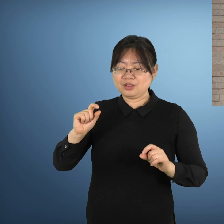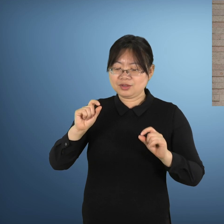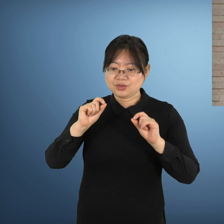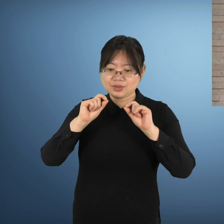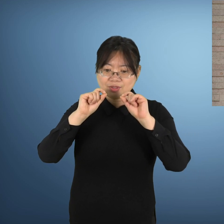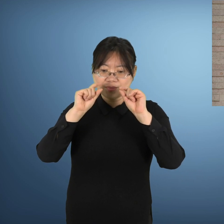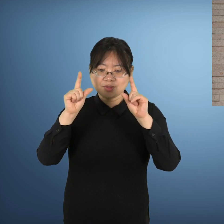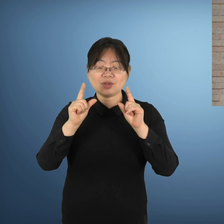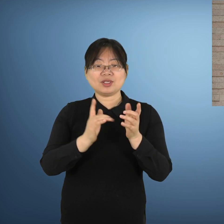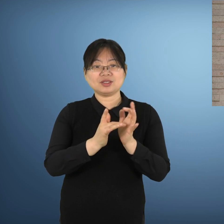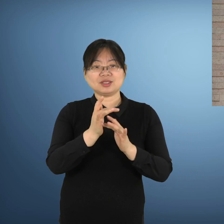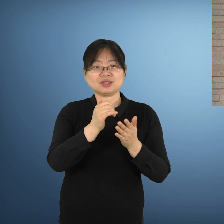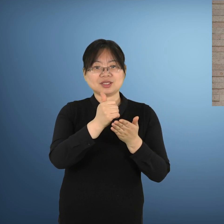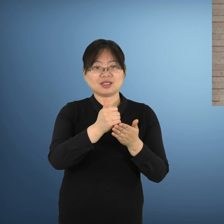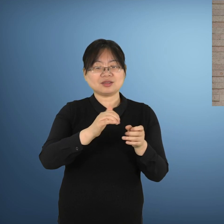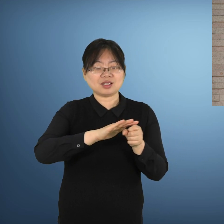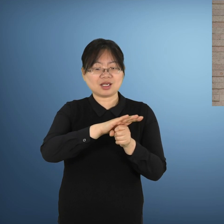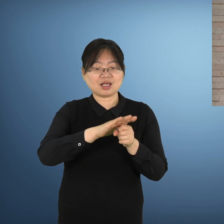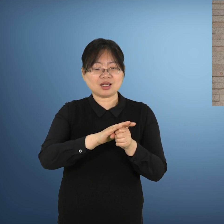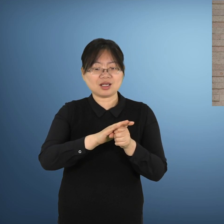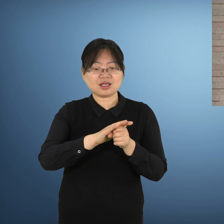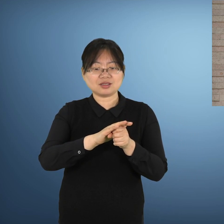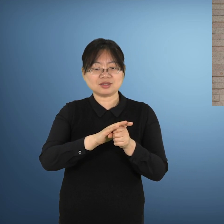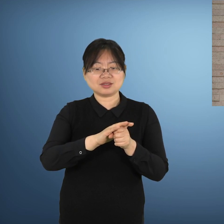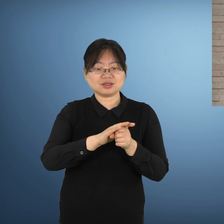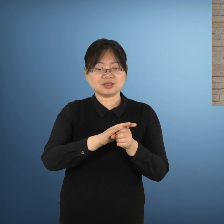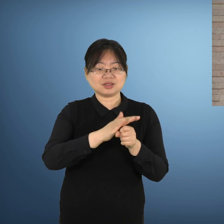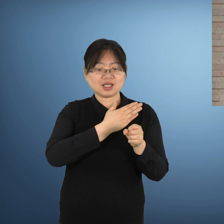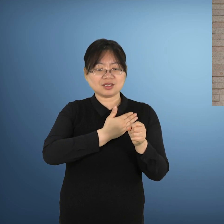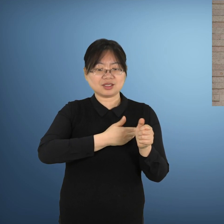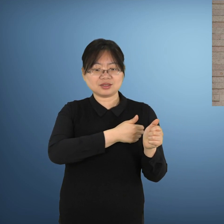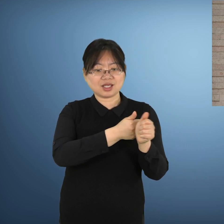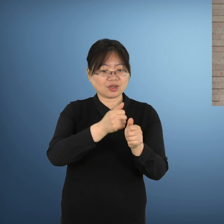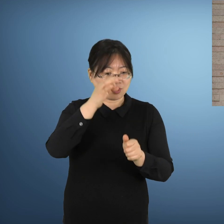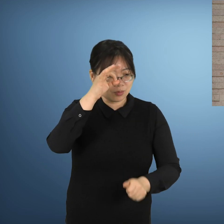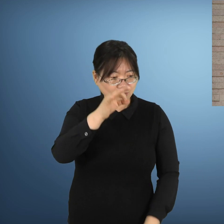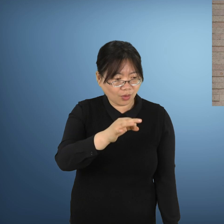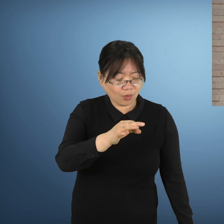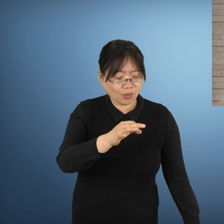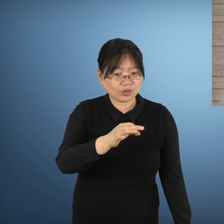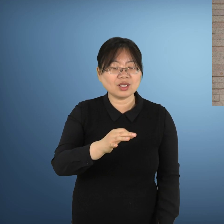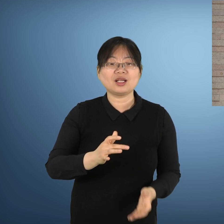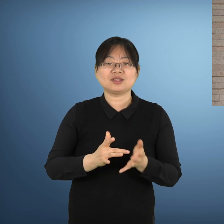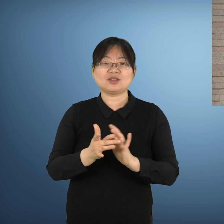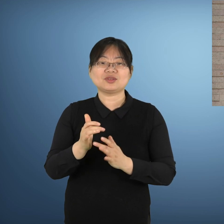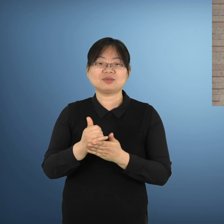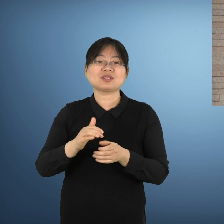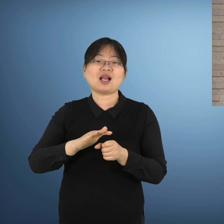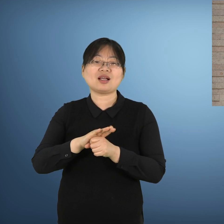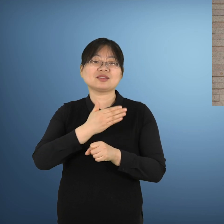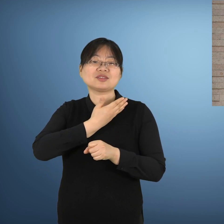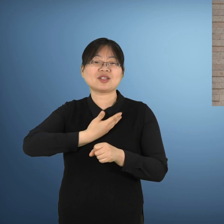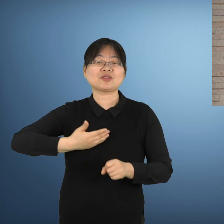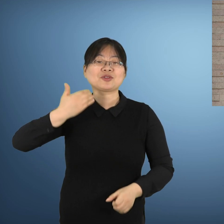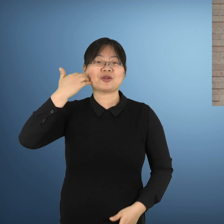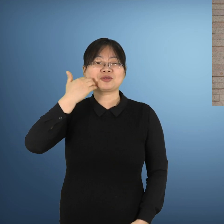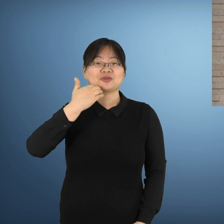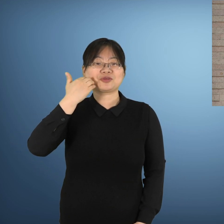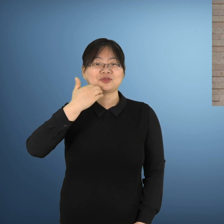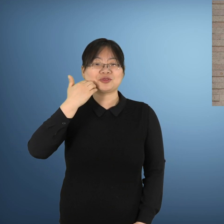예수께서 사랑하시는 그 제자가 따르는 것을 보니, 여러분, 예수께서 사랑하시는 그 제자는